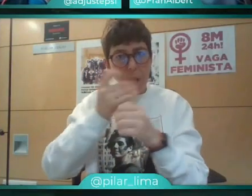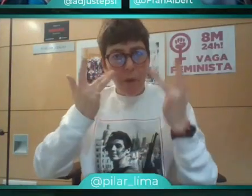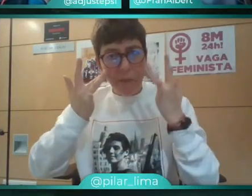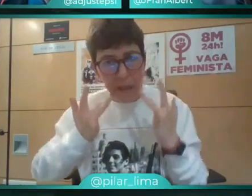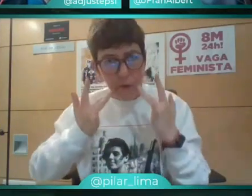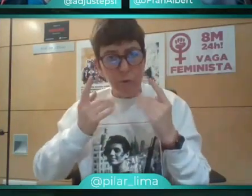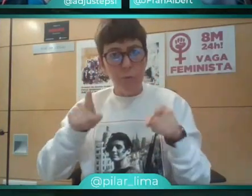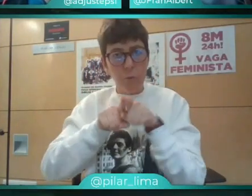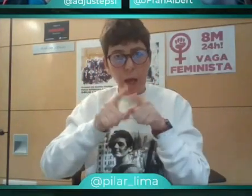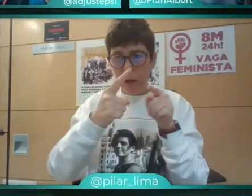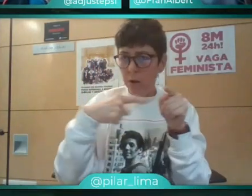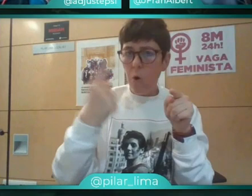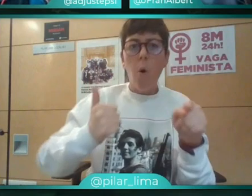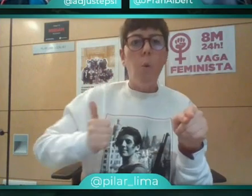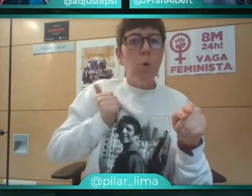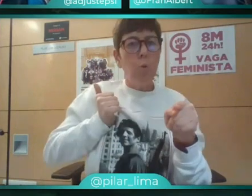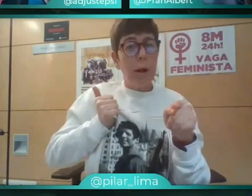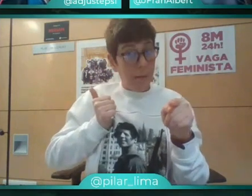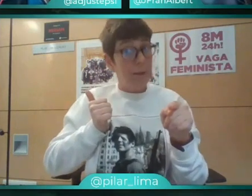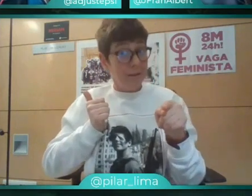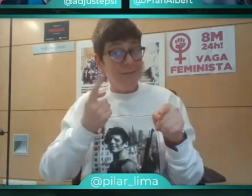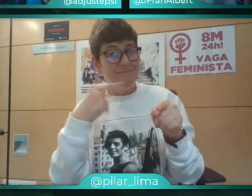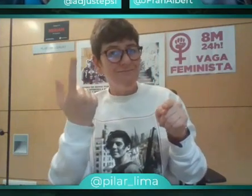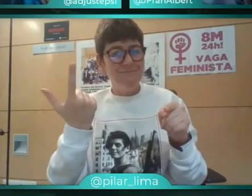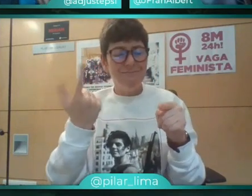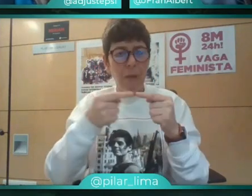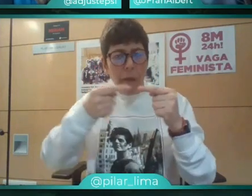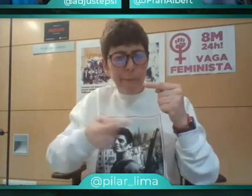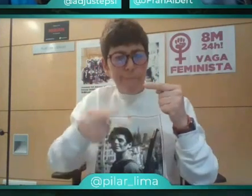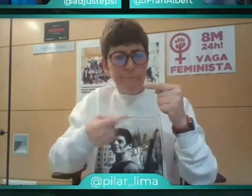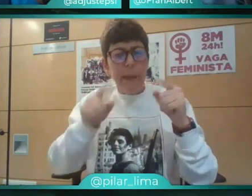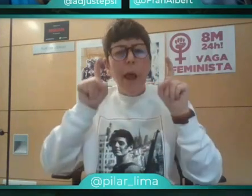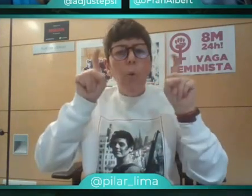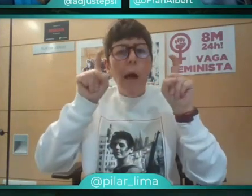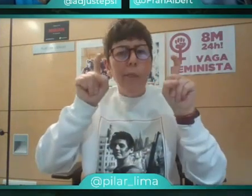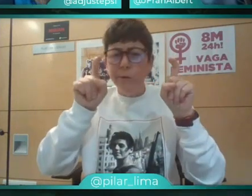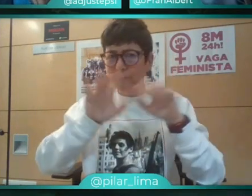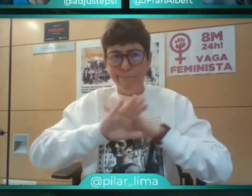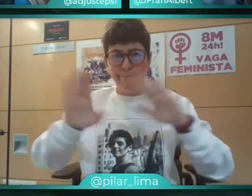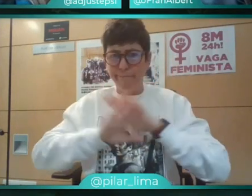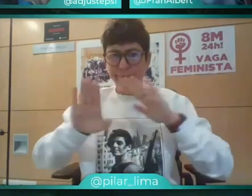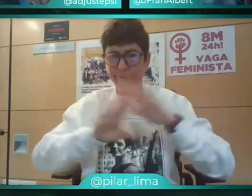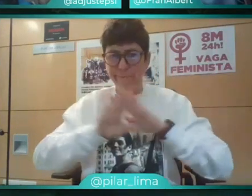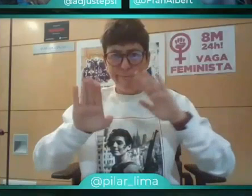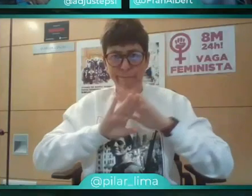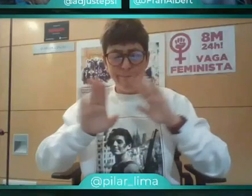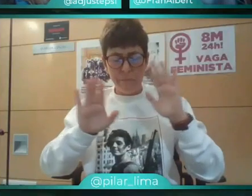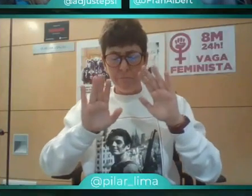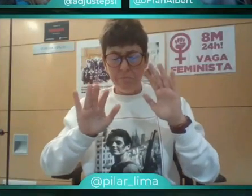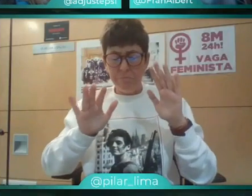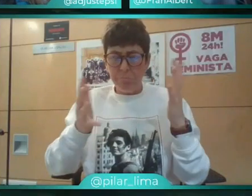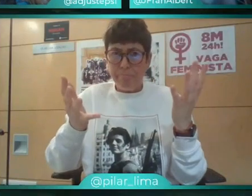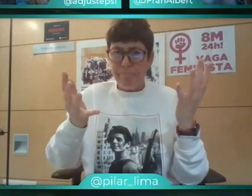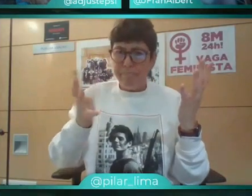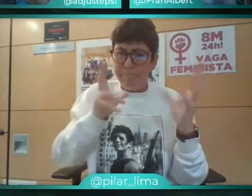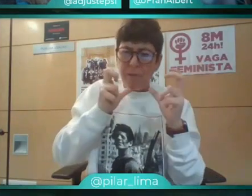de comunicación de comunicación por tener la misma oportunidad que el resto de las personas tanto en